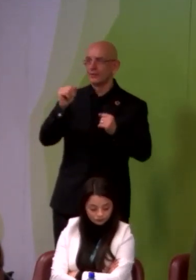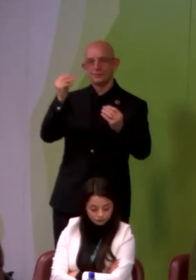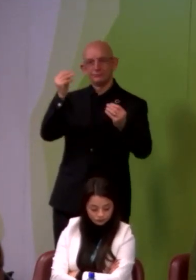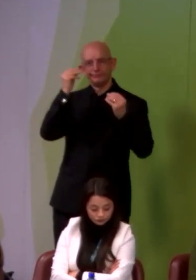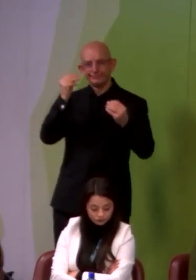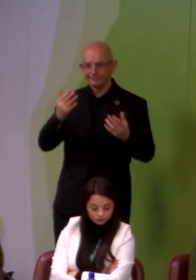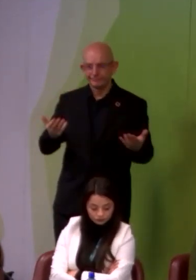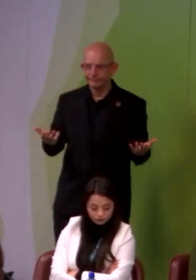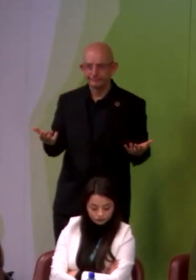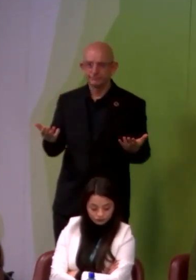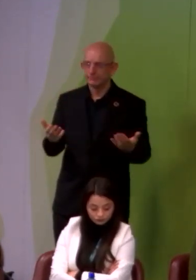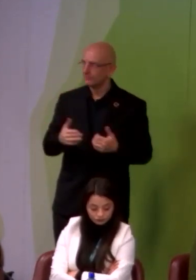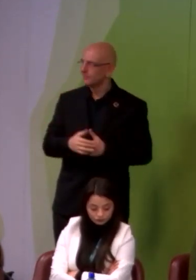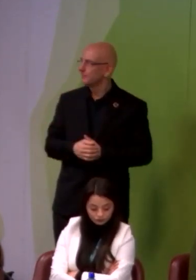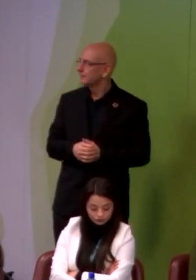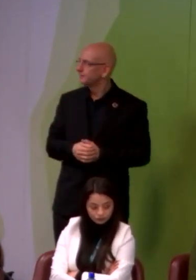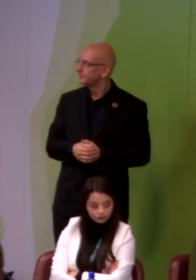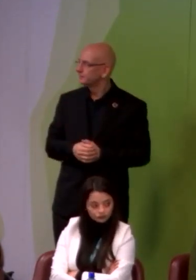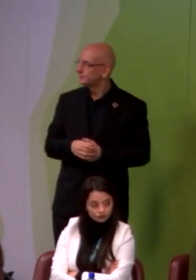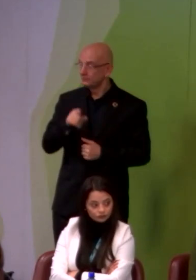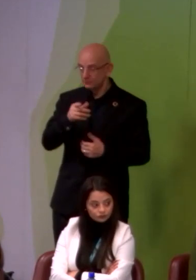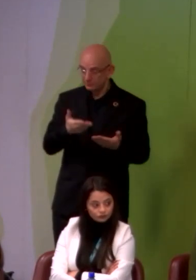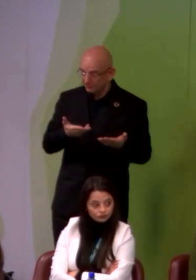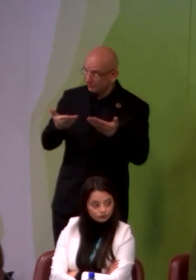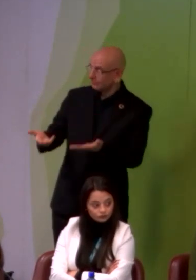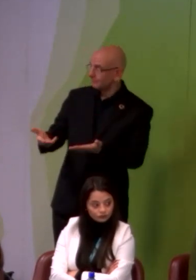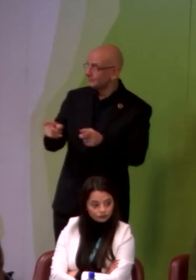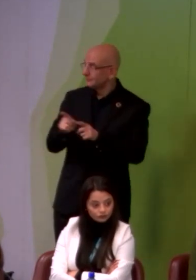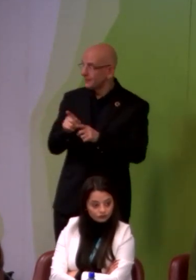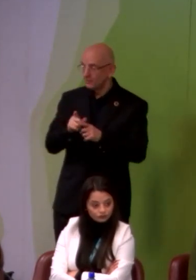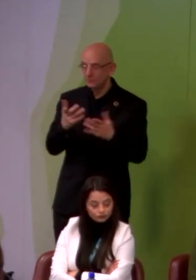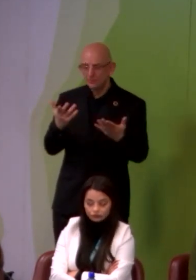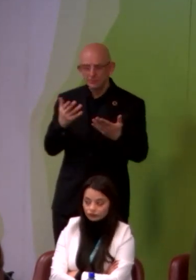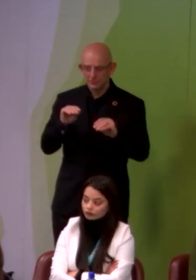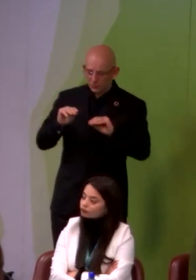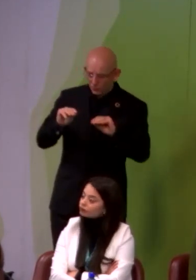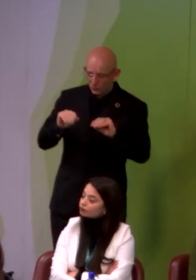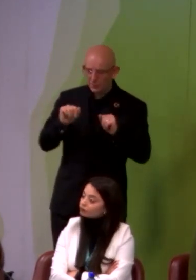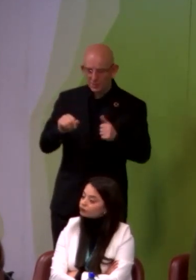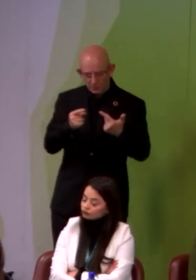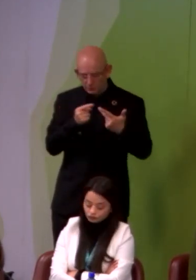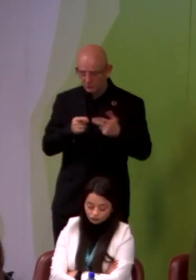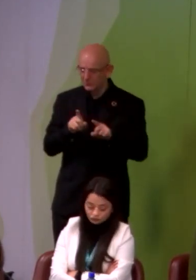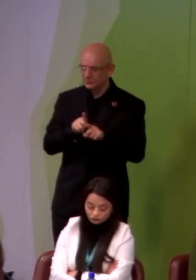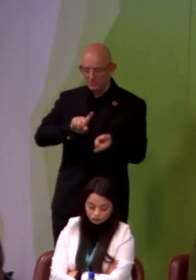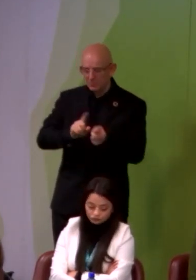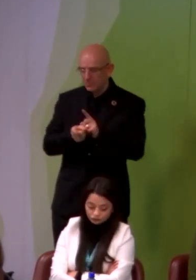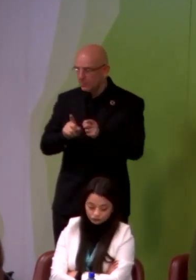pédagogiques comme les papiers brillants, une tablette, les infrastructures.